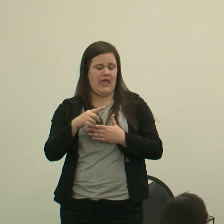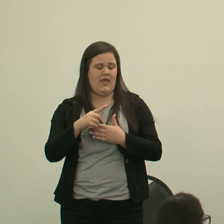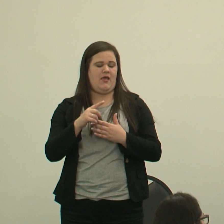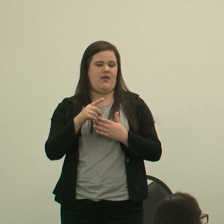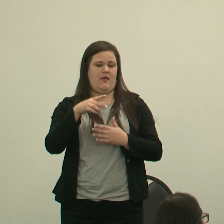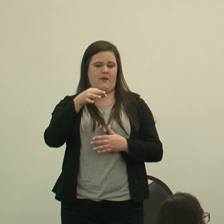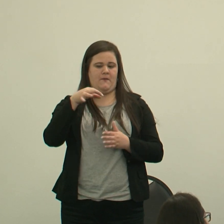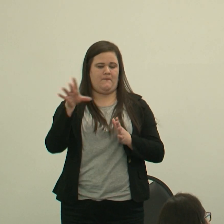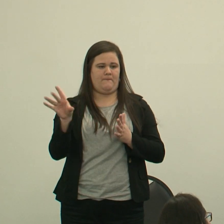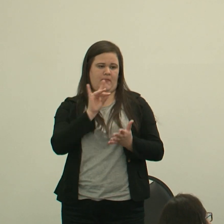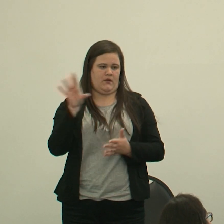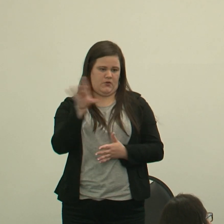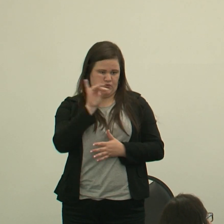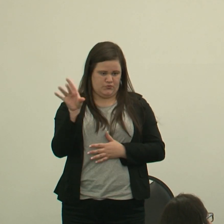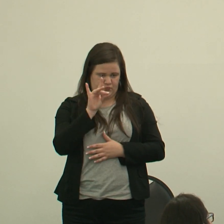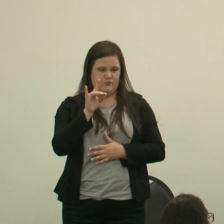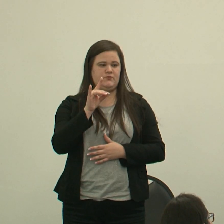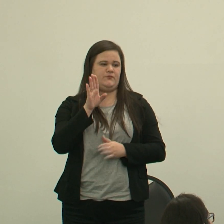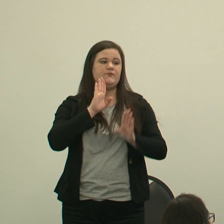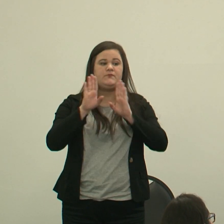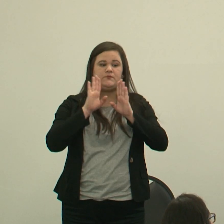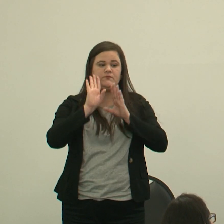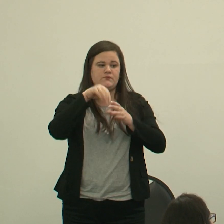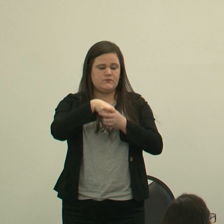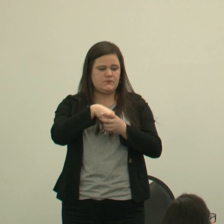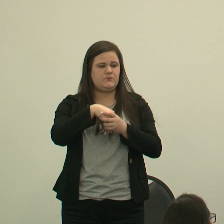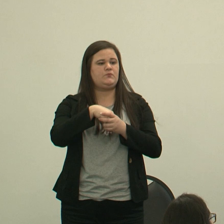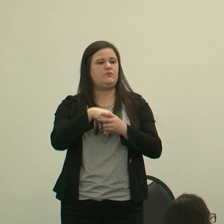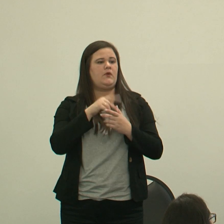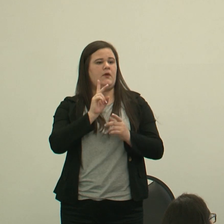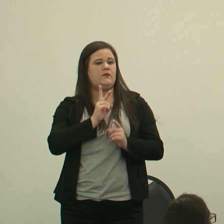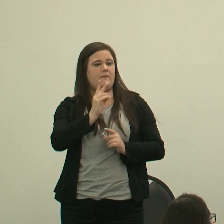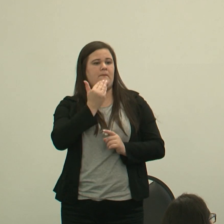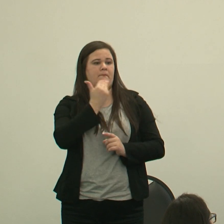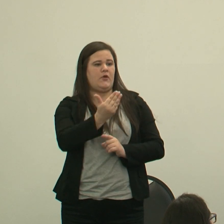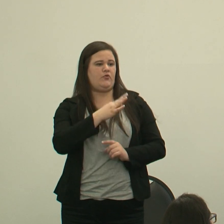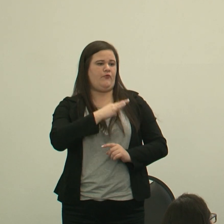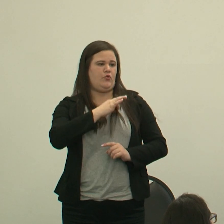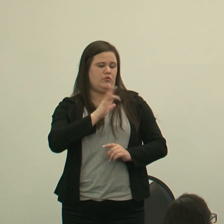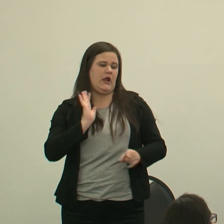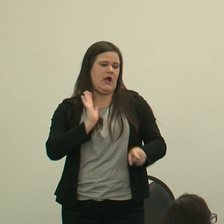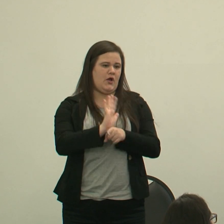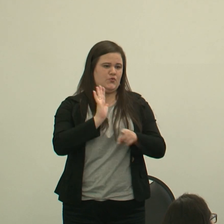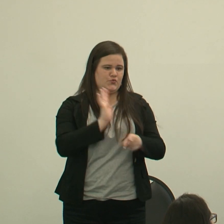Facebook, Surdalidade, eles pedem a participação de voluntários,